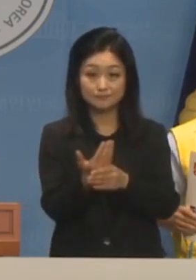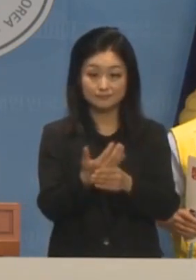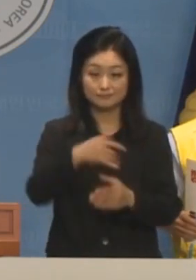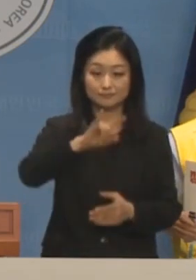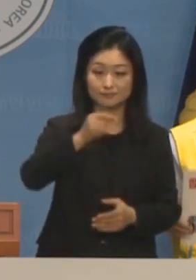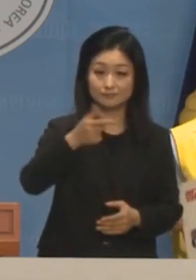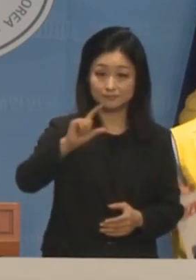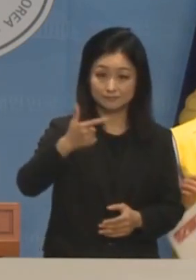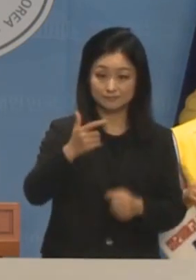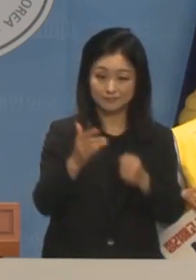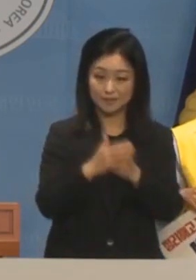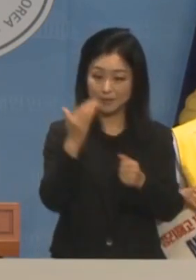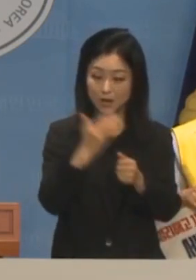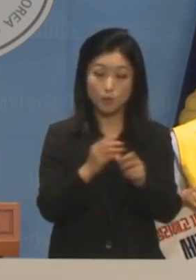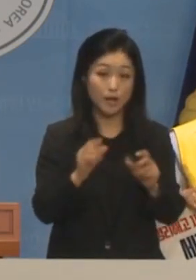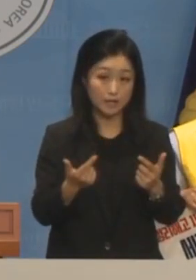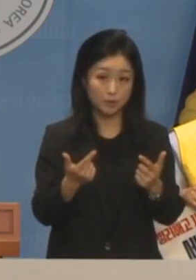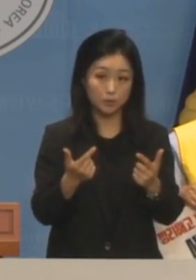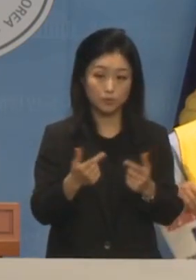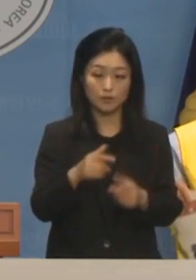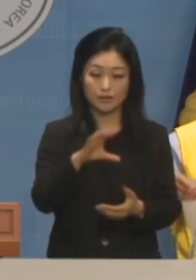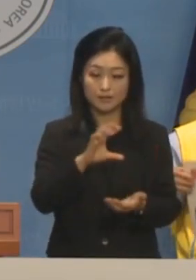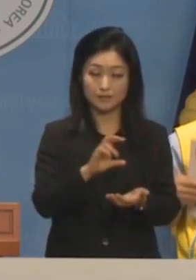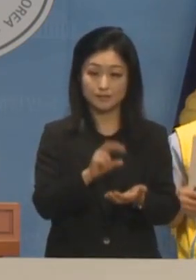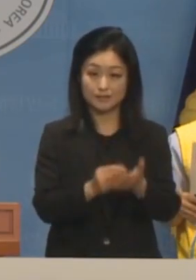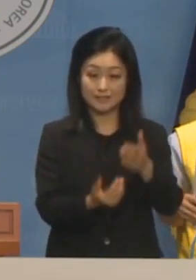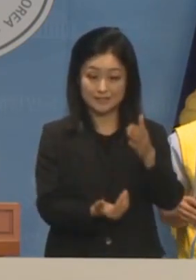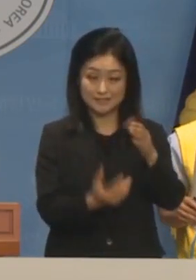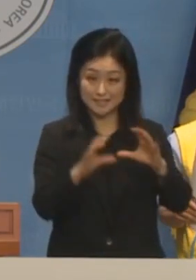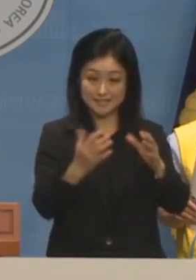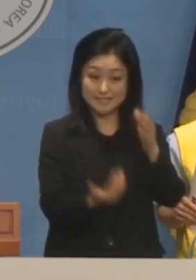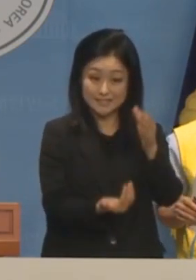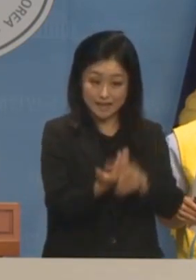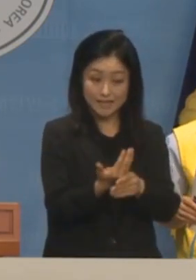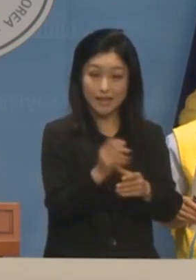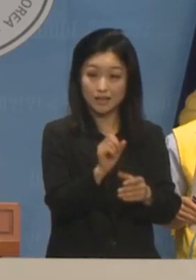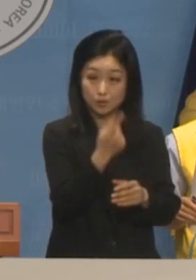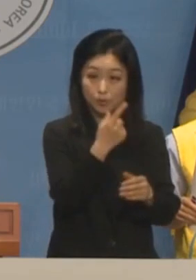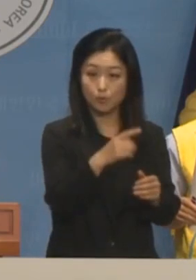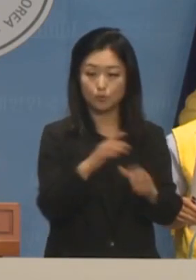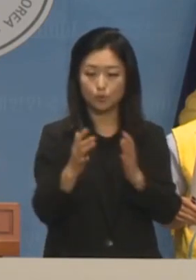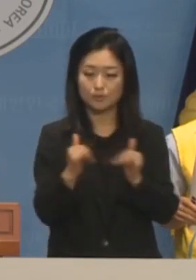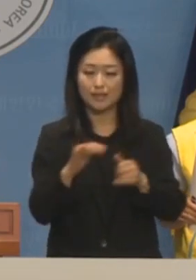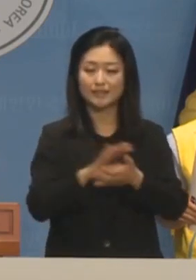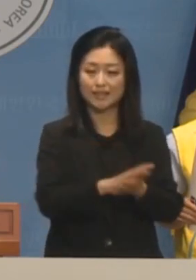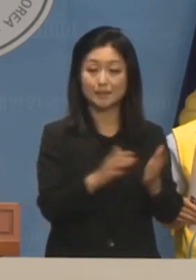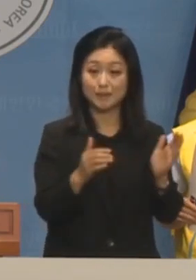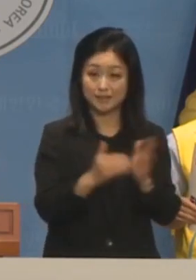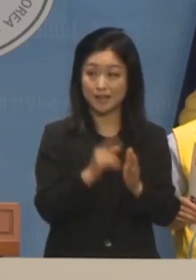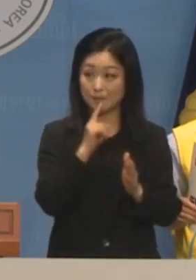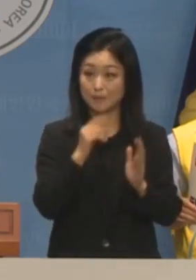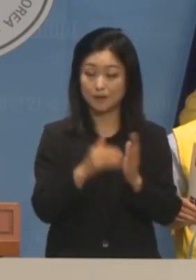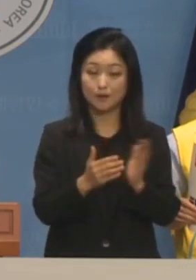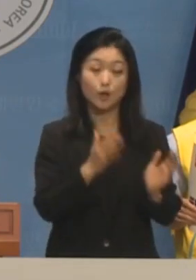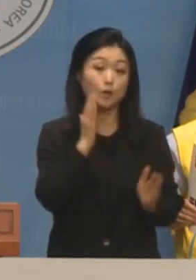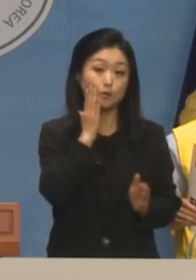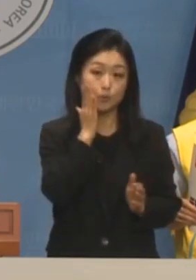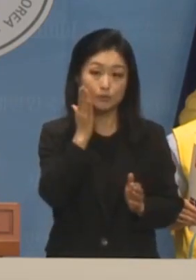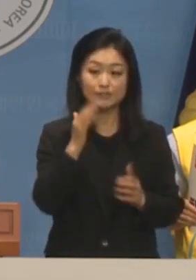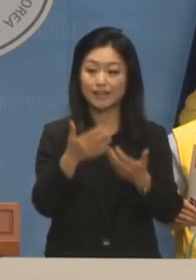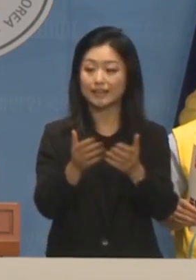노동자들이 해고된 것이 아니라 재난을 이용해 노조를 탄압했다라는 말씀해 주셨습니다. 다음은 녹색당